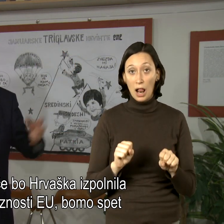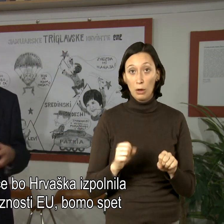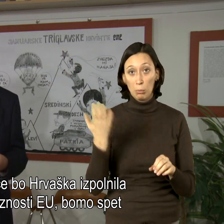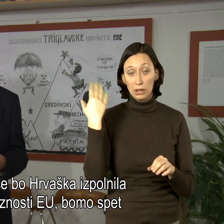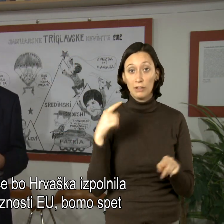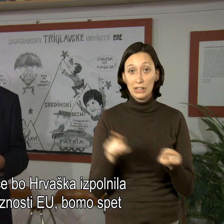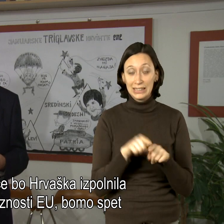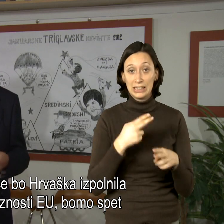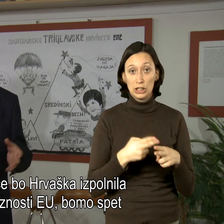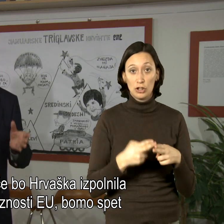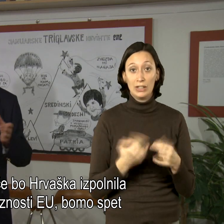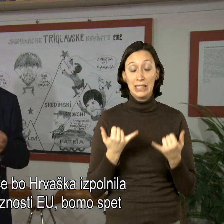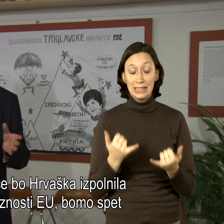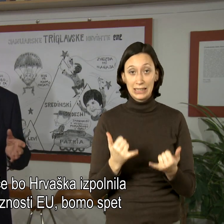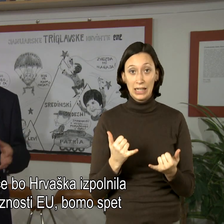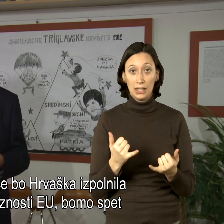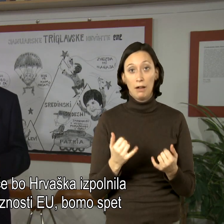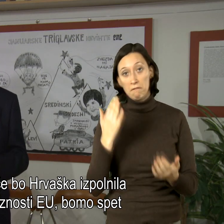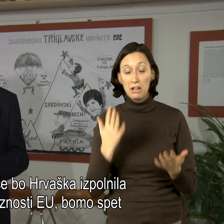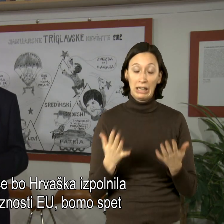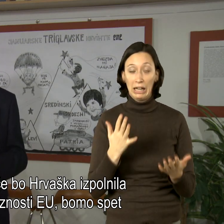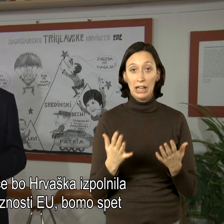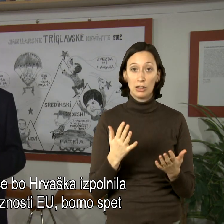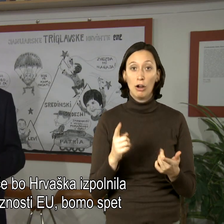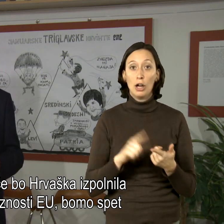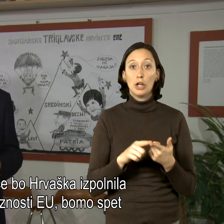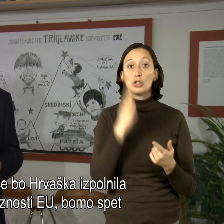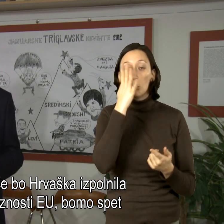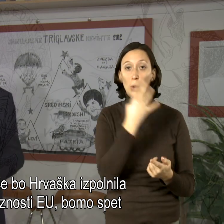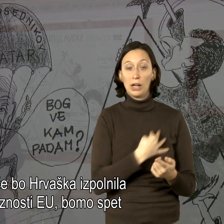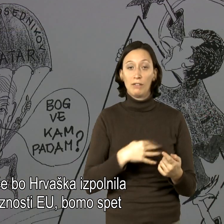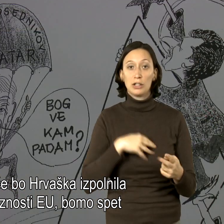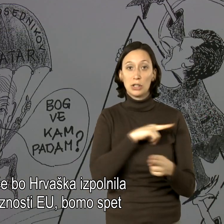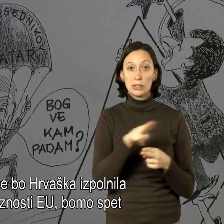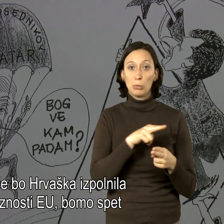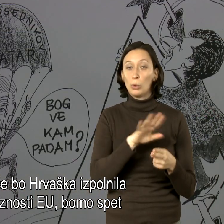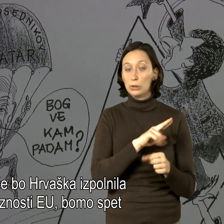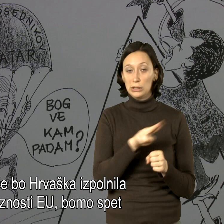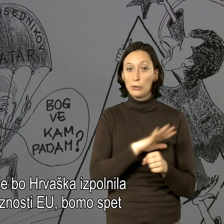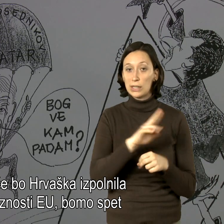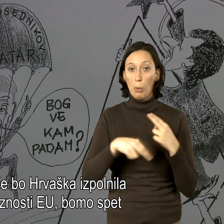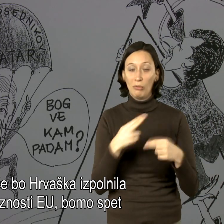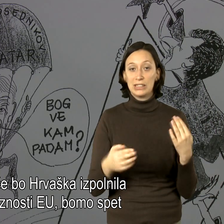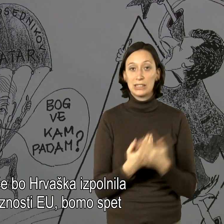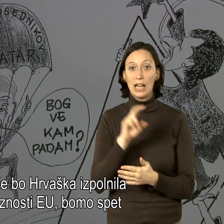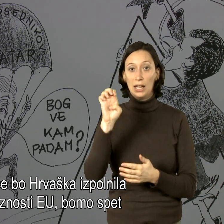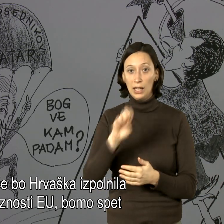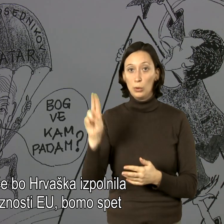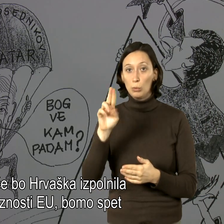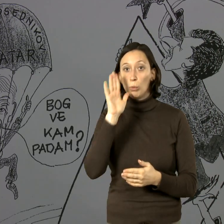v isti državi. In zdaj, verjetno, če bo Hrvaška izpolnila vse obveznosti, bomo spet živeli v